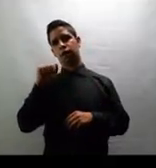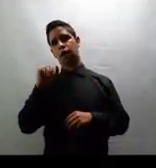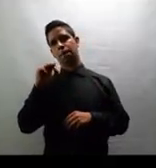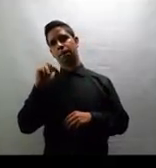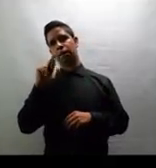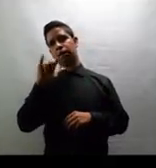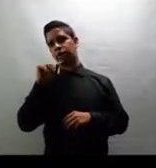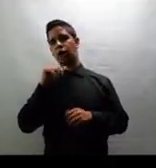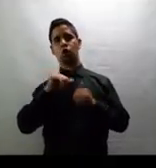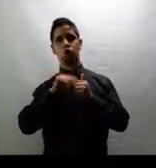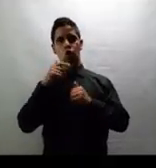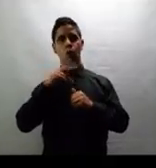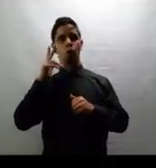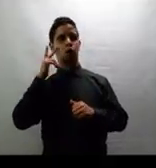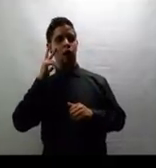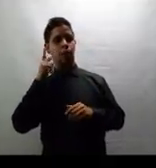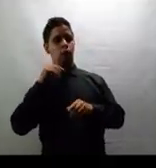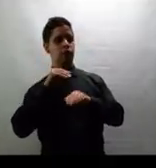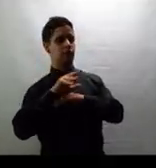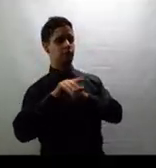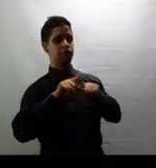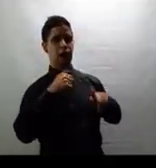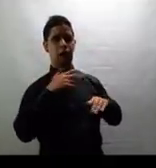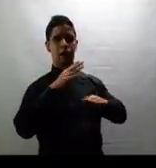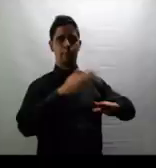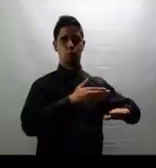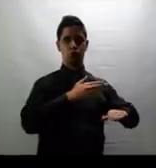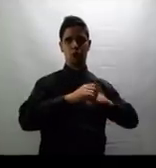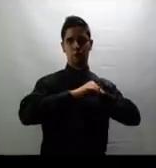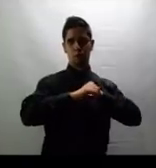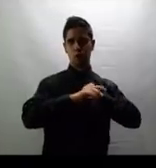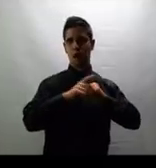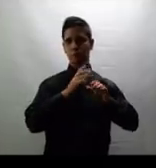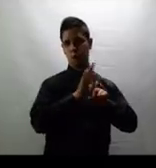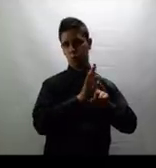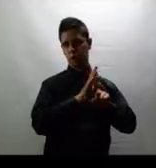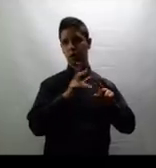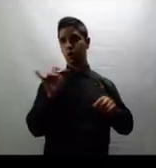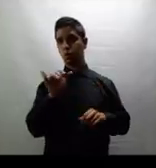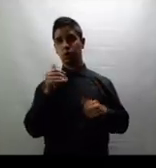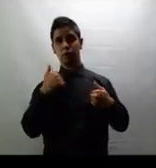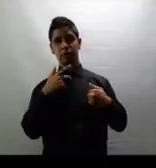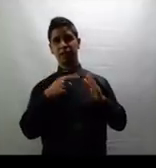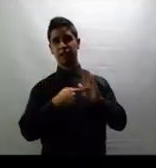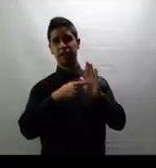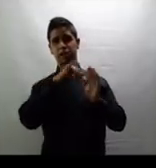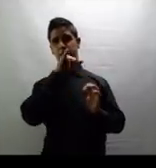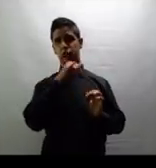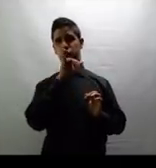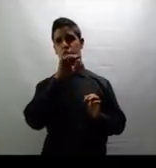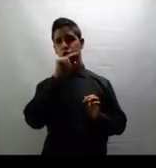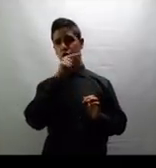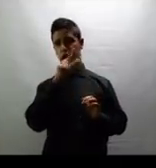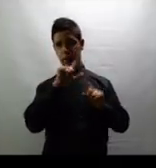impacto de la política en la música popular allí vamos a tener jing pero también vamos a tener memorabilia en exposición para que